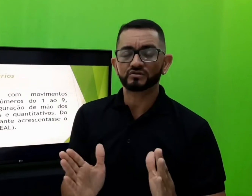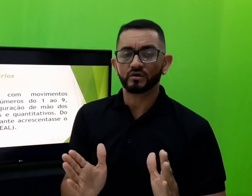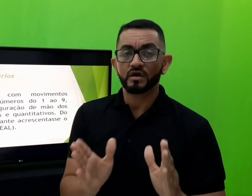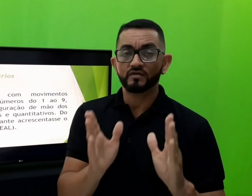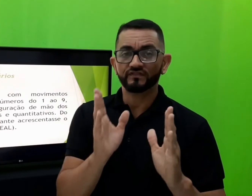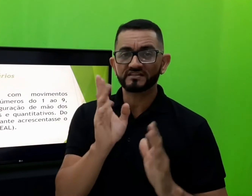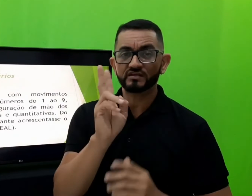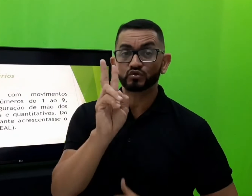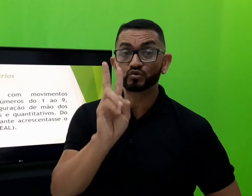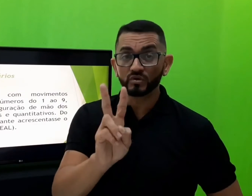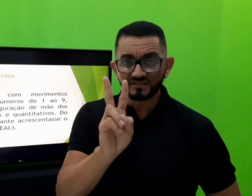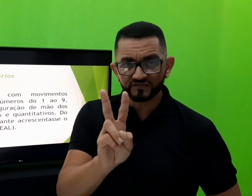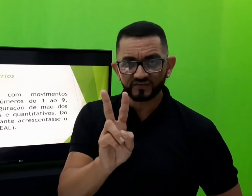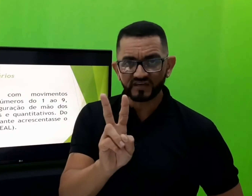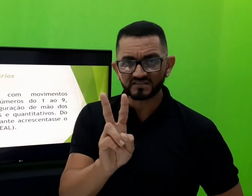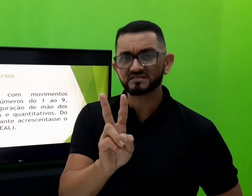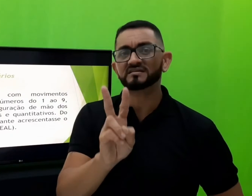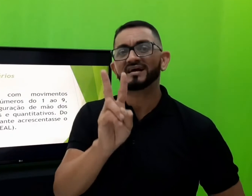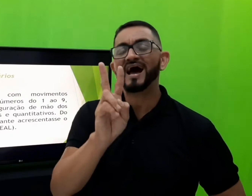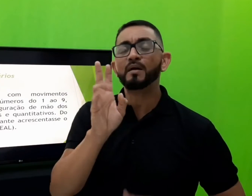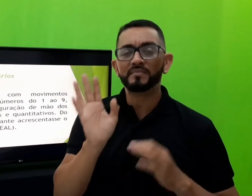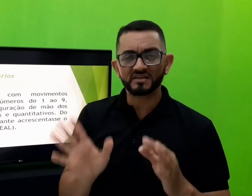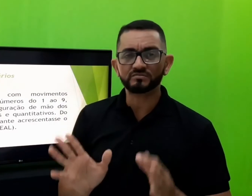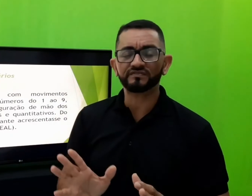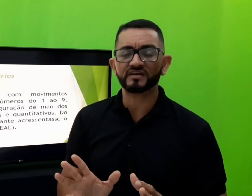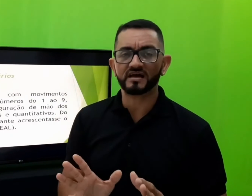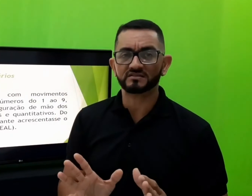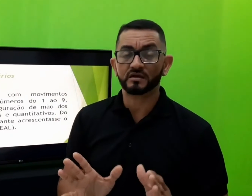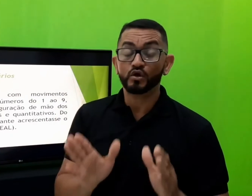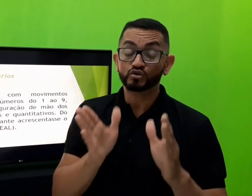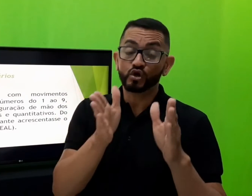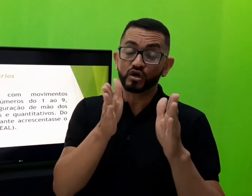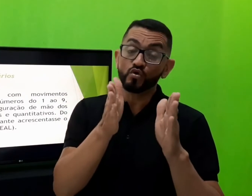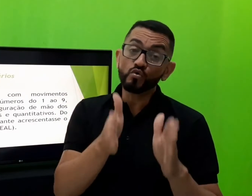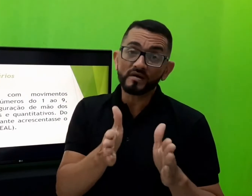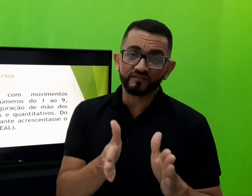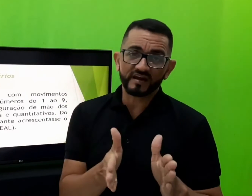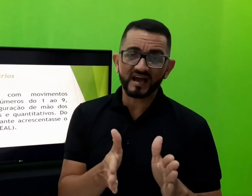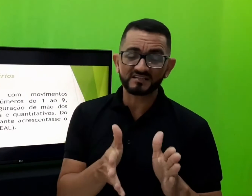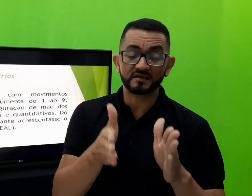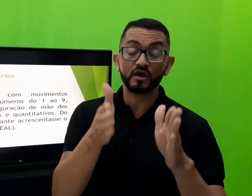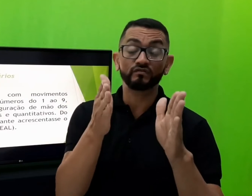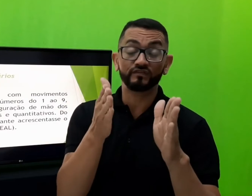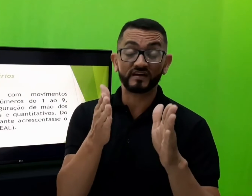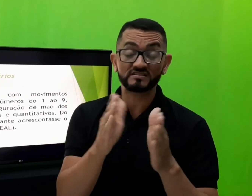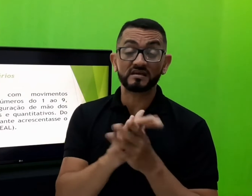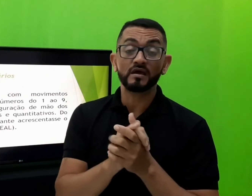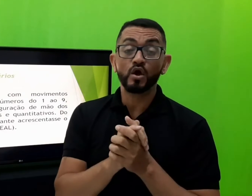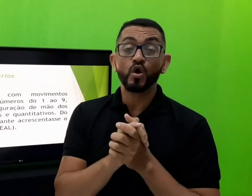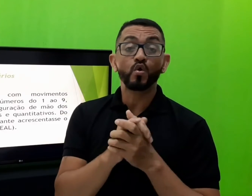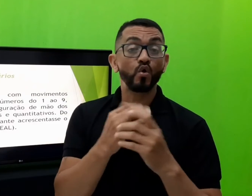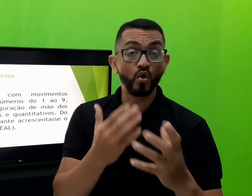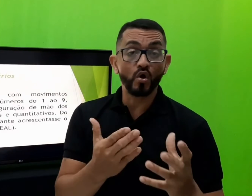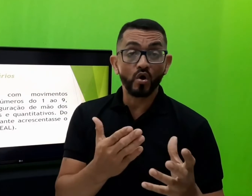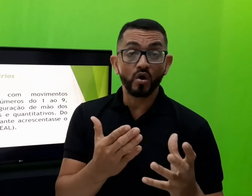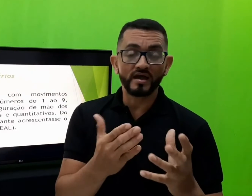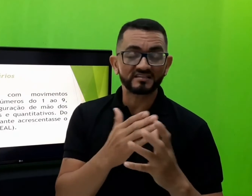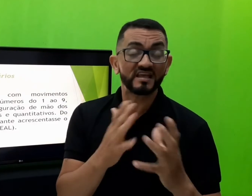só, eu vou fazer 2 vezes a mesma frase. Só que uma frase eu vou fazer sem